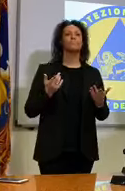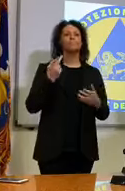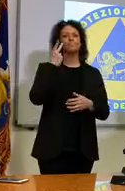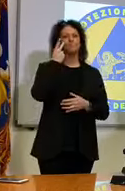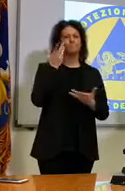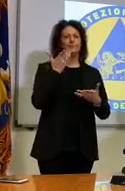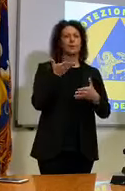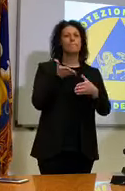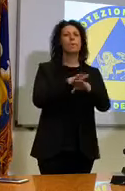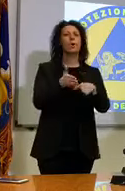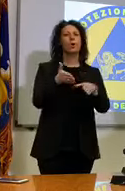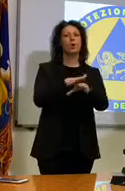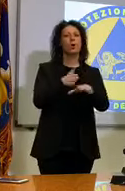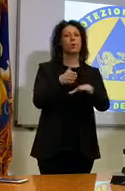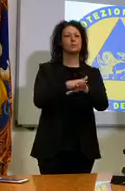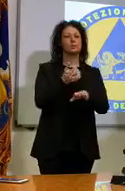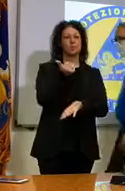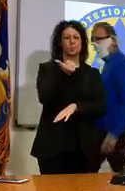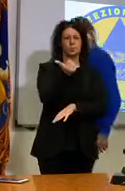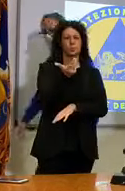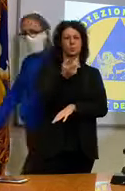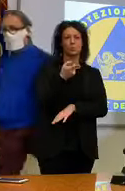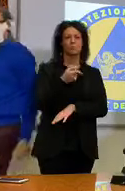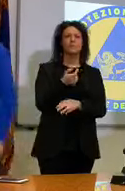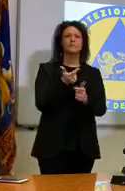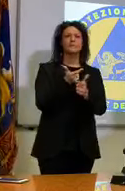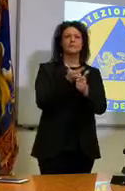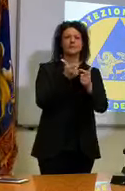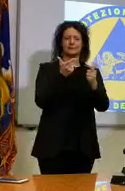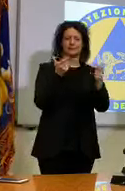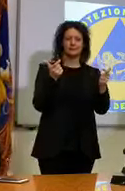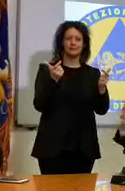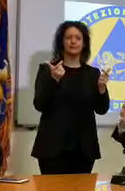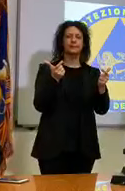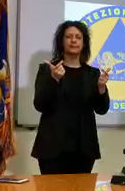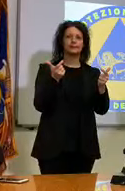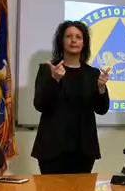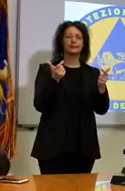mortalità si sta crescendo perché comunque abbiamo